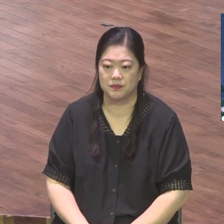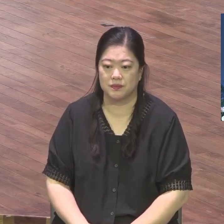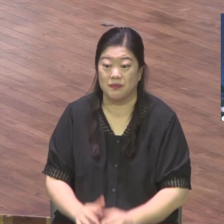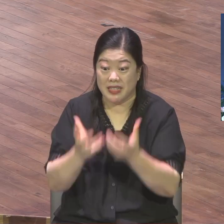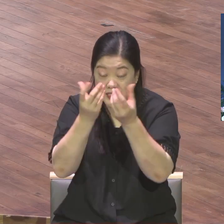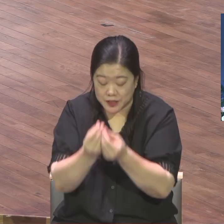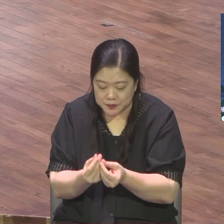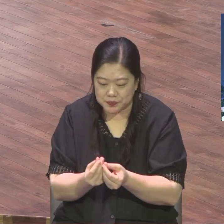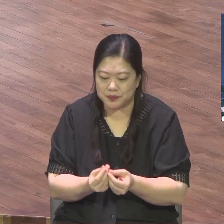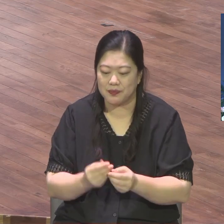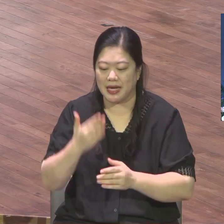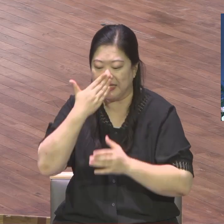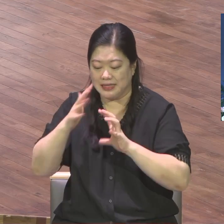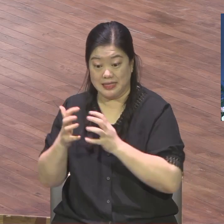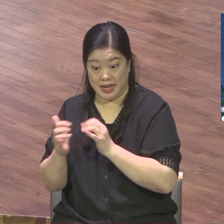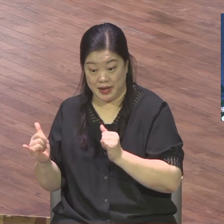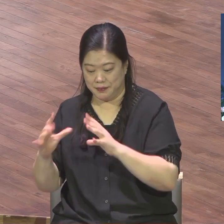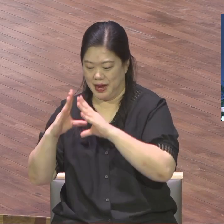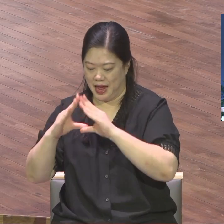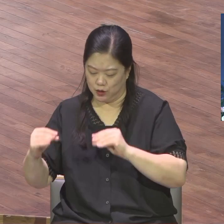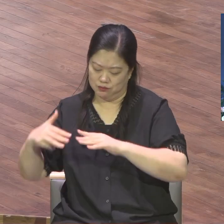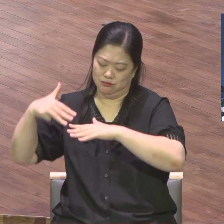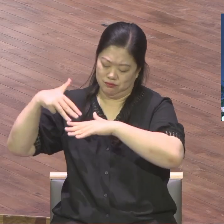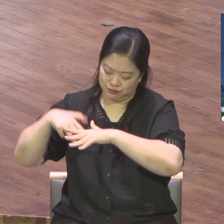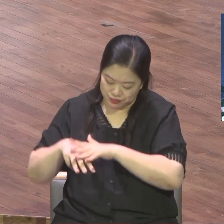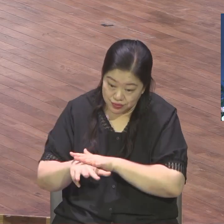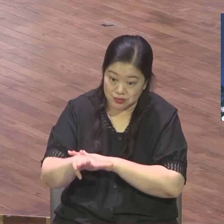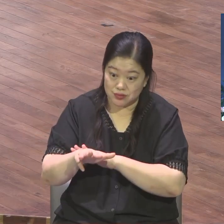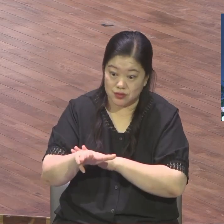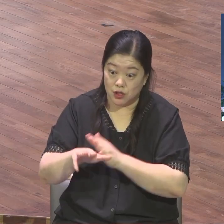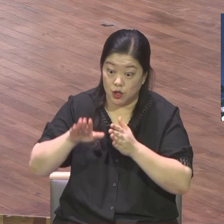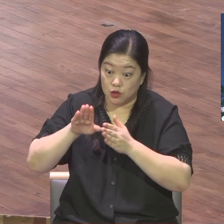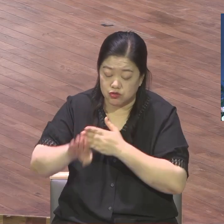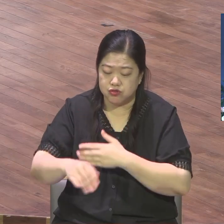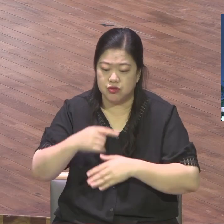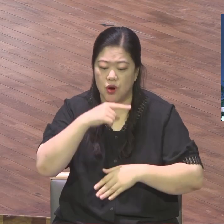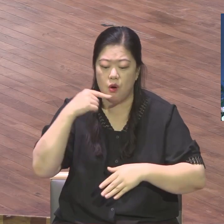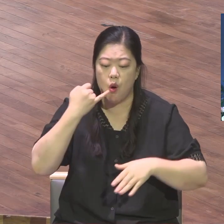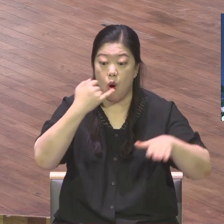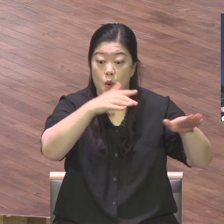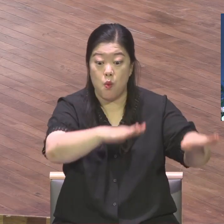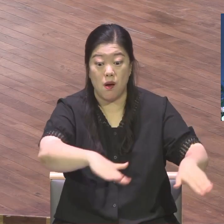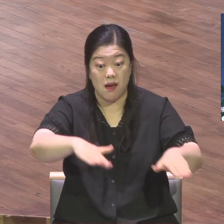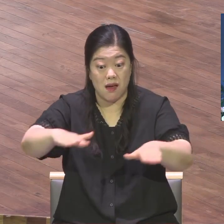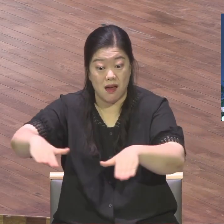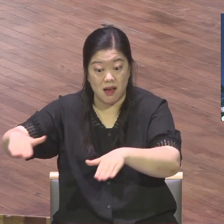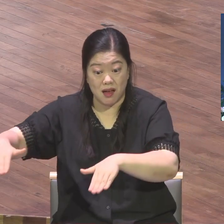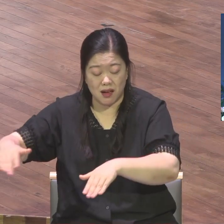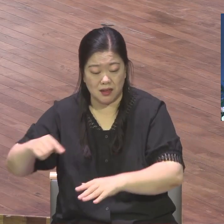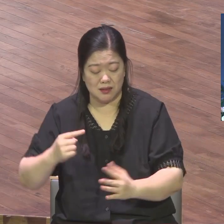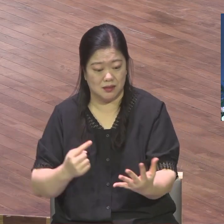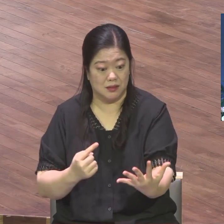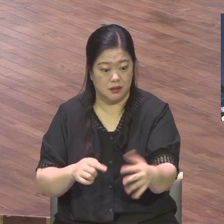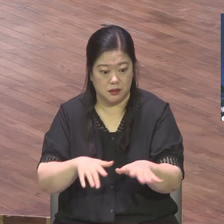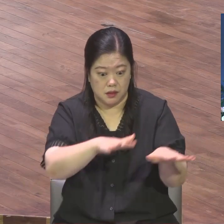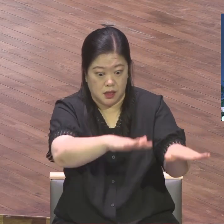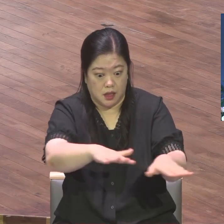앞에 섰던 이스라엘 백성들하고 모세 차이점이 뭐예요? 가라스 바네아 가나안 입성을